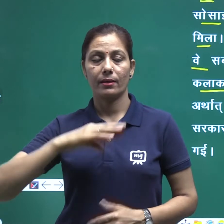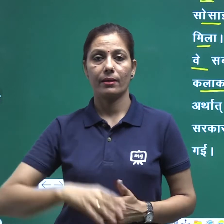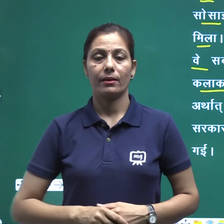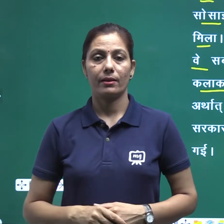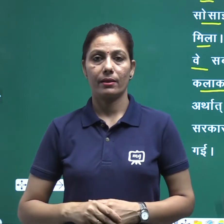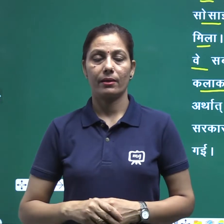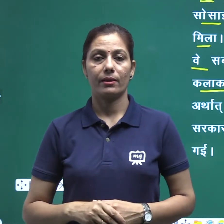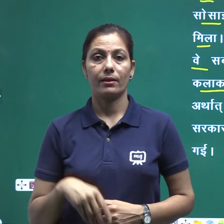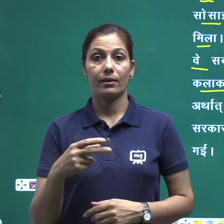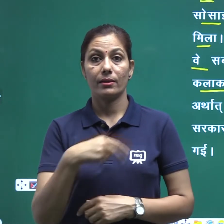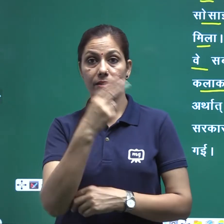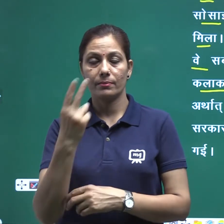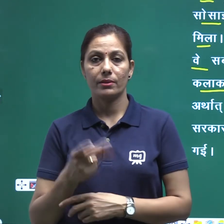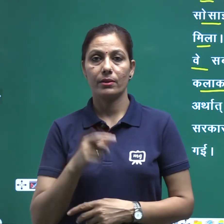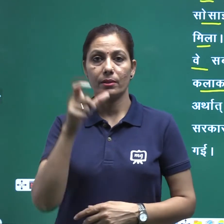कलाकार थे।